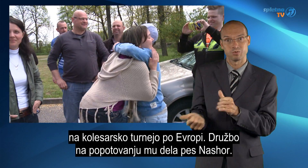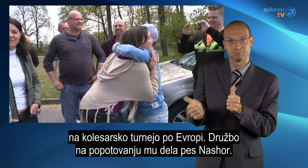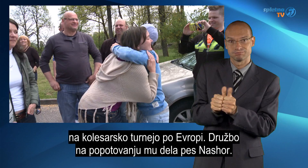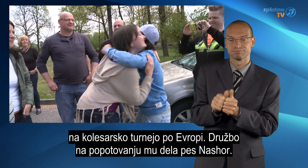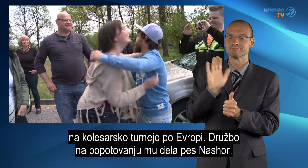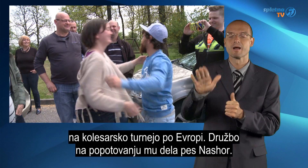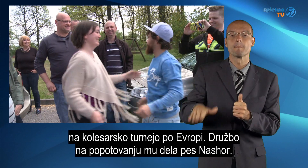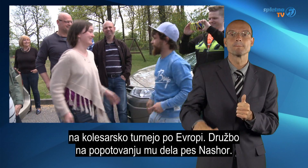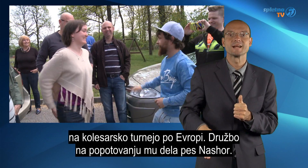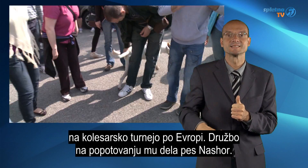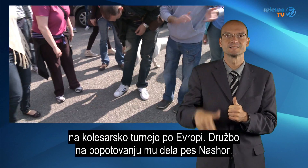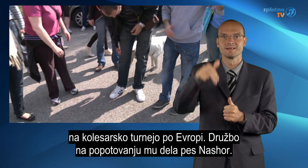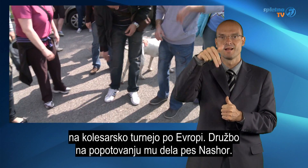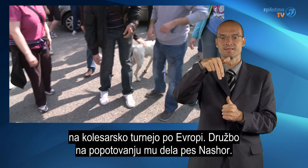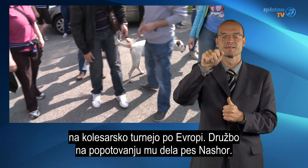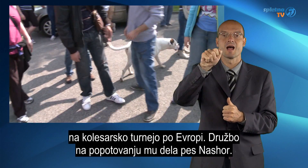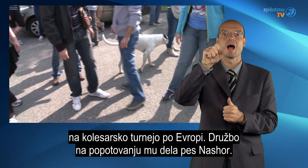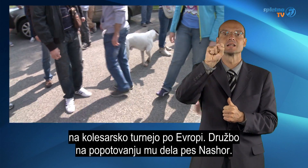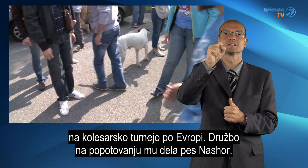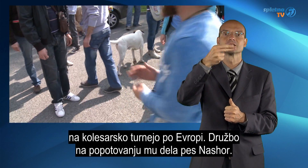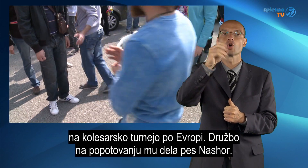Družbo na popotovanju mu dela pes Nashor.